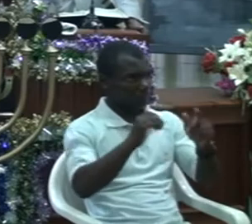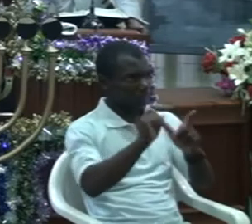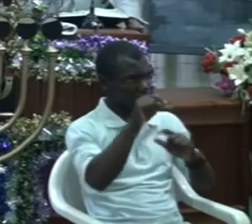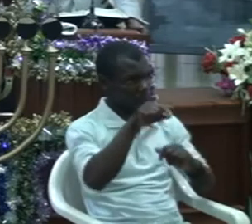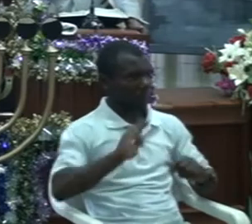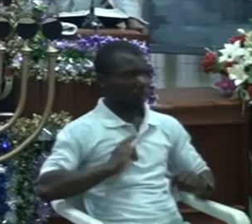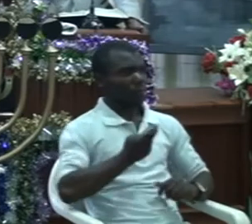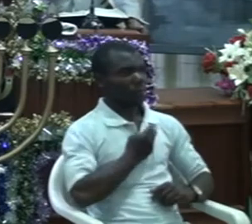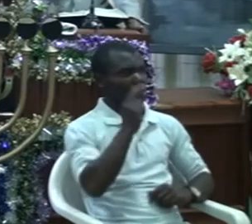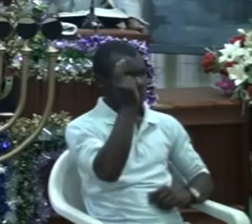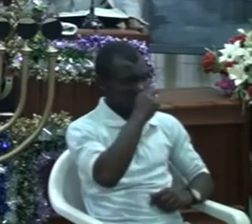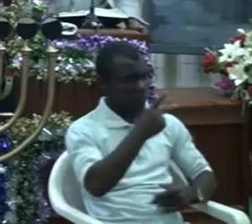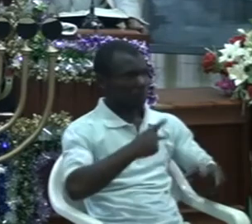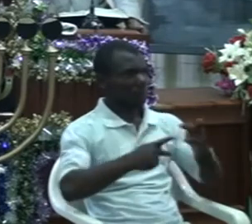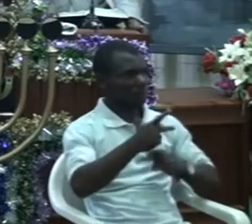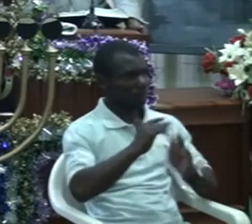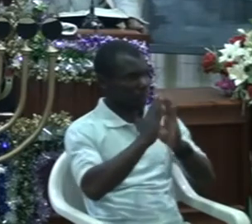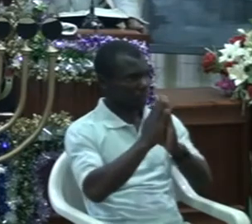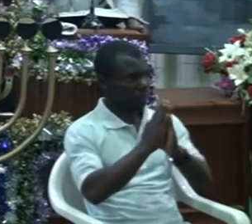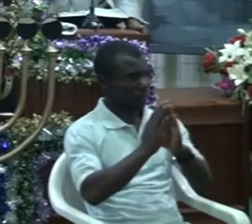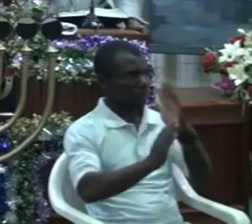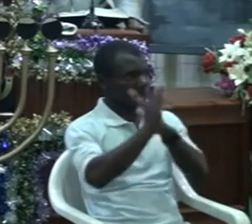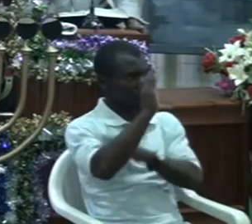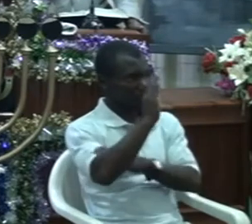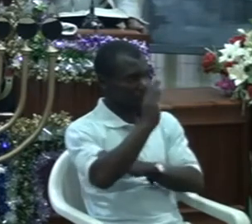Lorsque nous négligeons de venir prier Dieu,